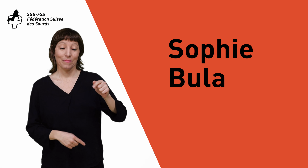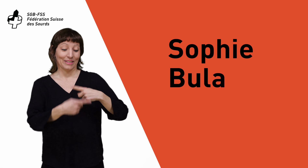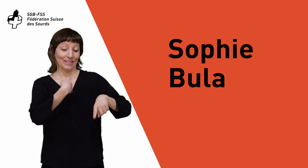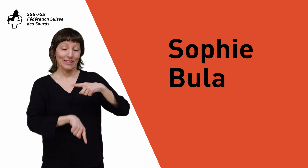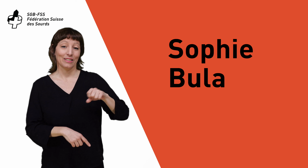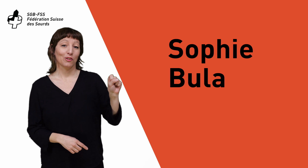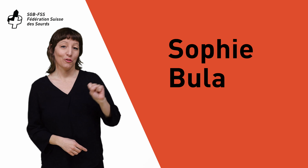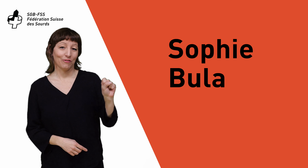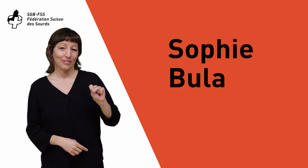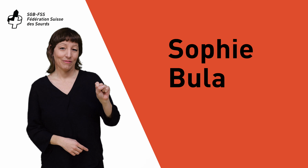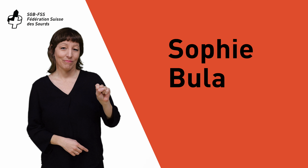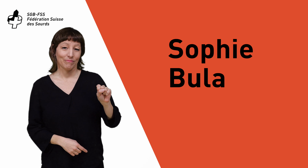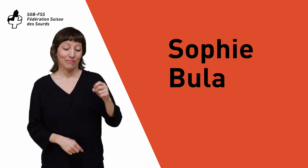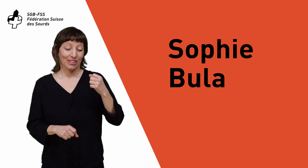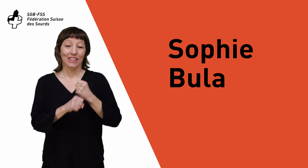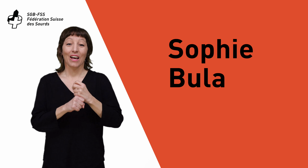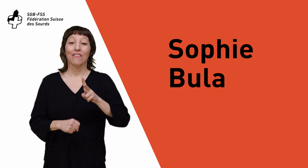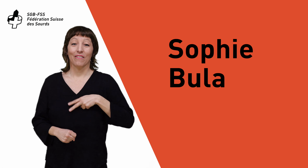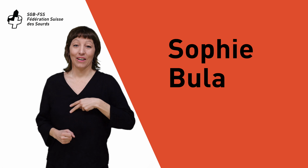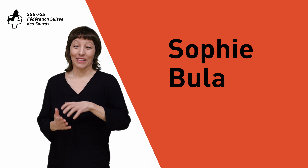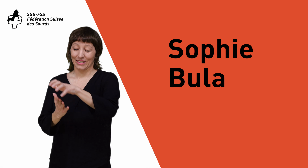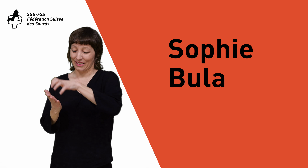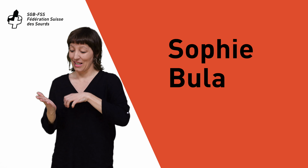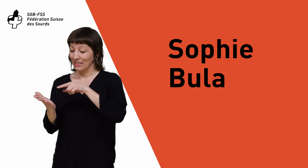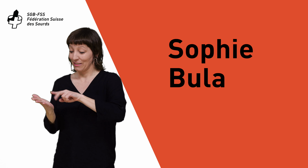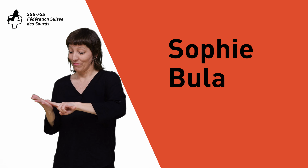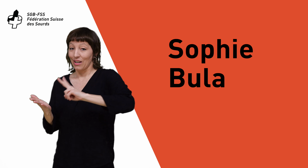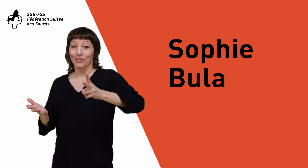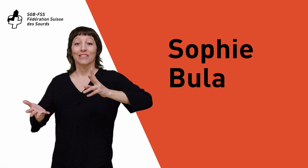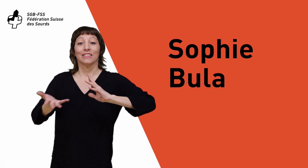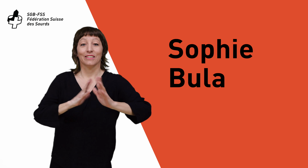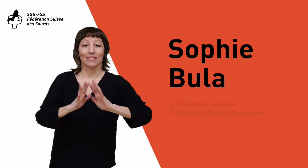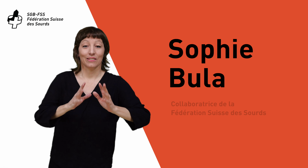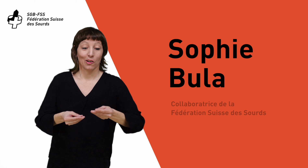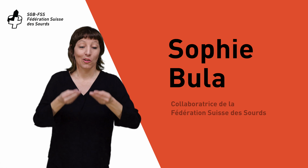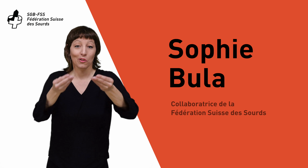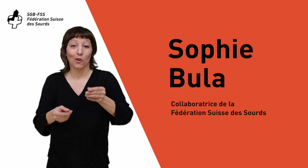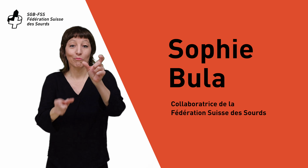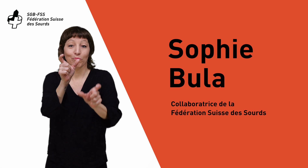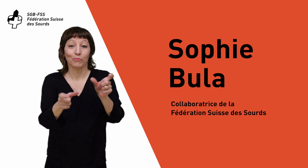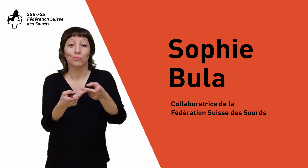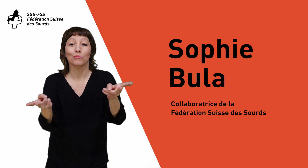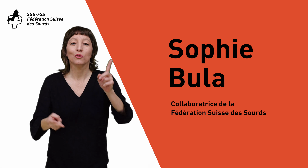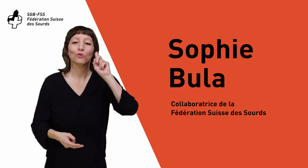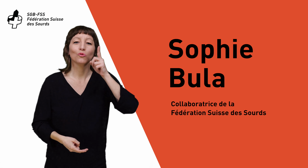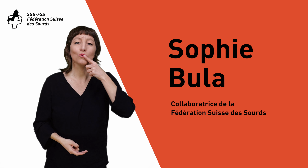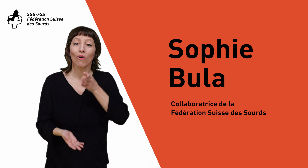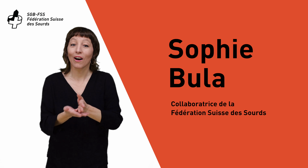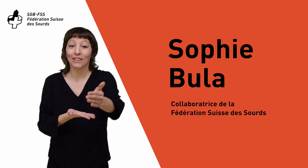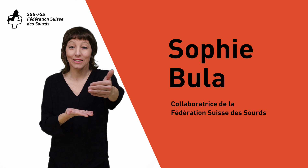C'est mon nom gestuel. J'adore enseigner la langue des signes. Je suis moi aussi très heureuse de